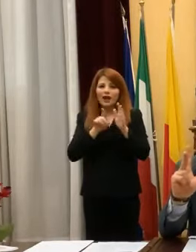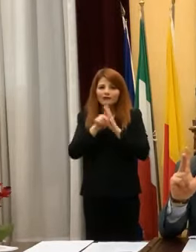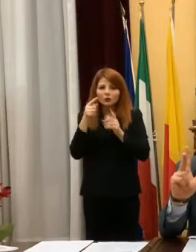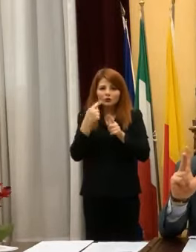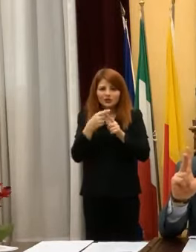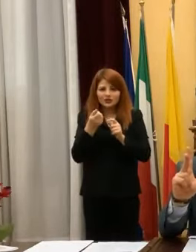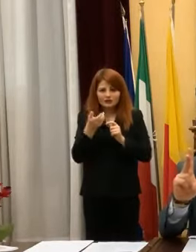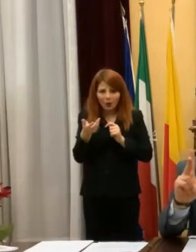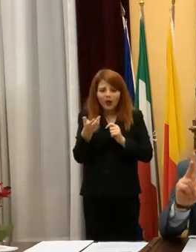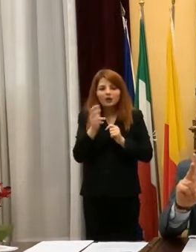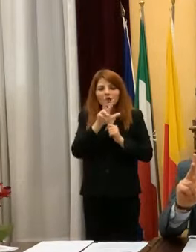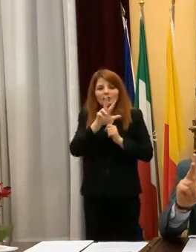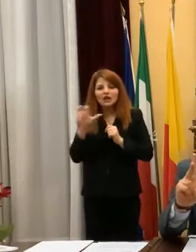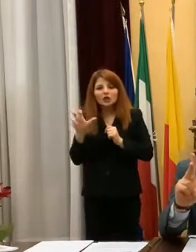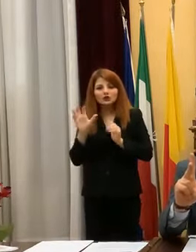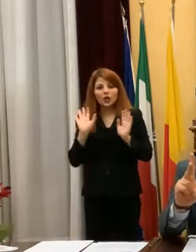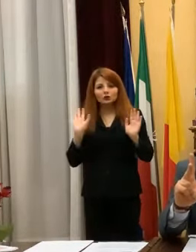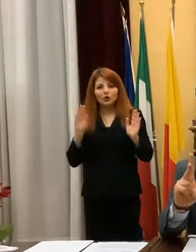300.